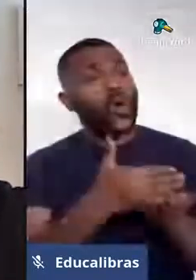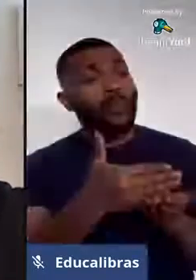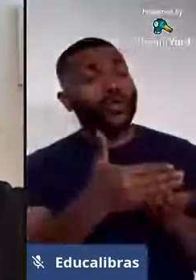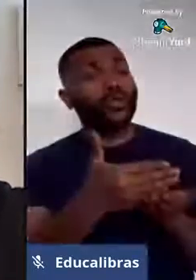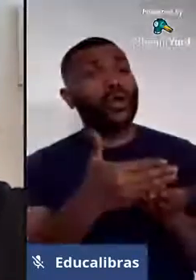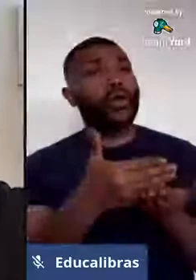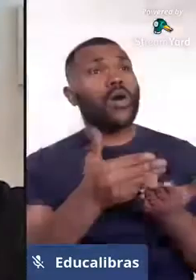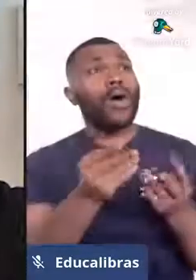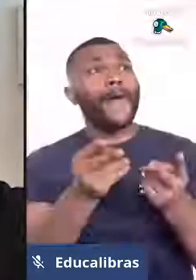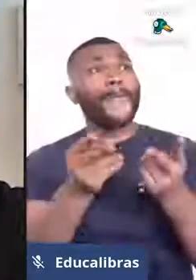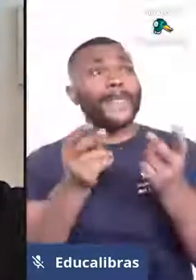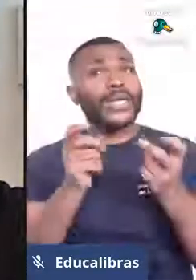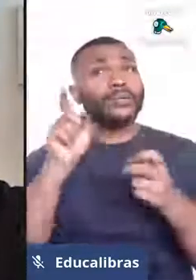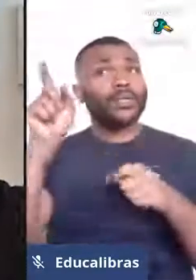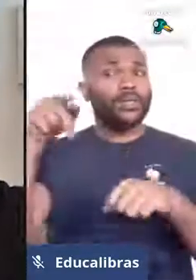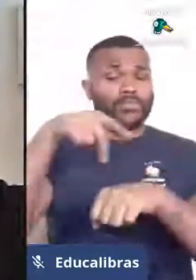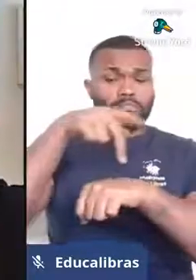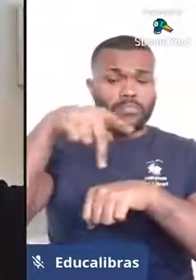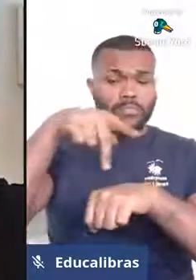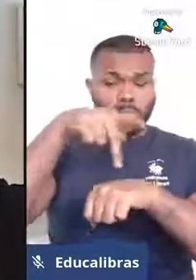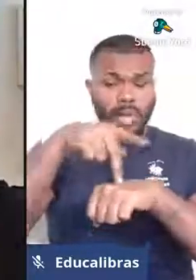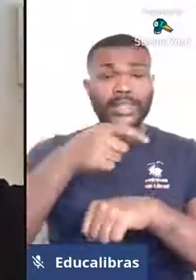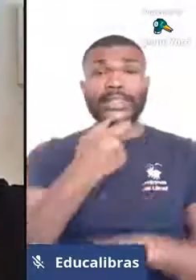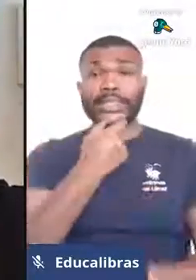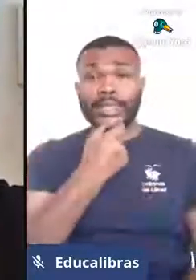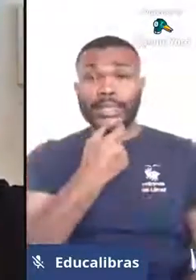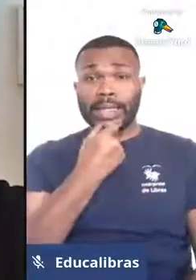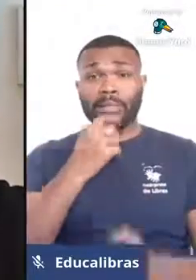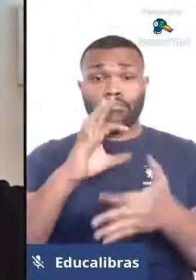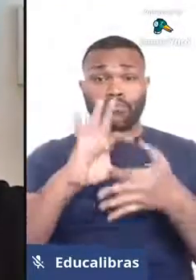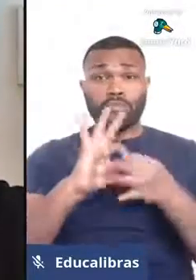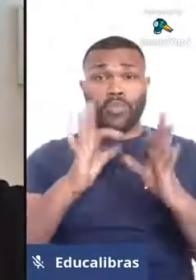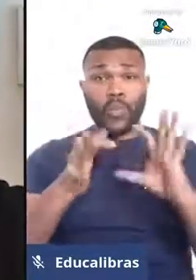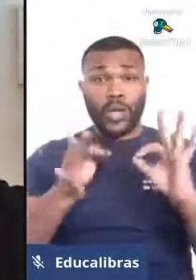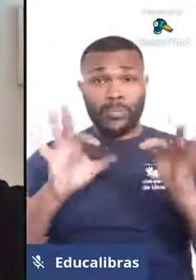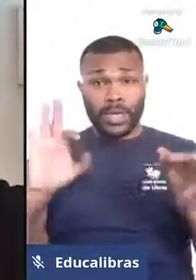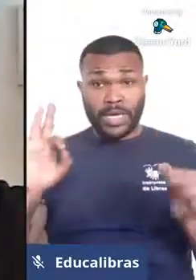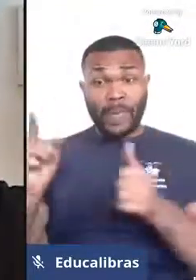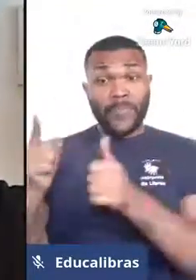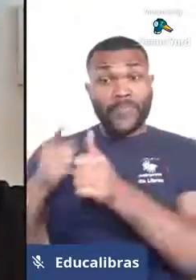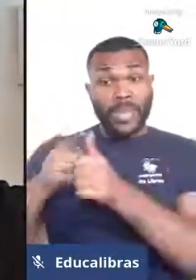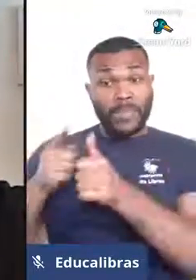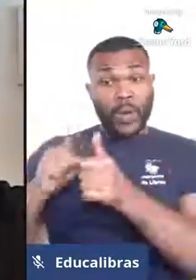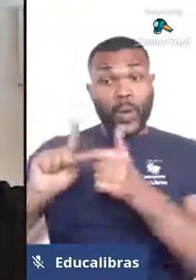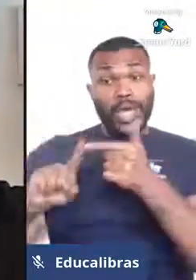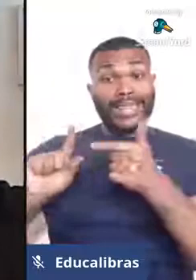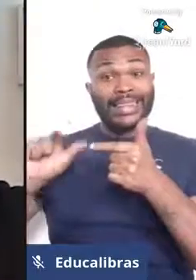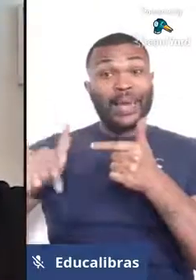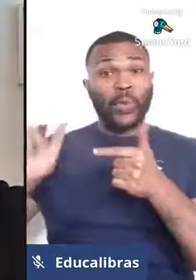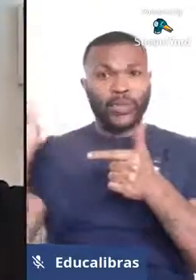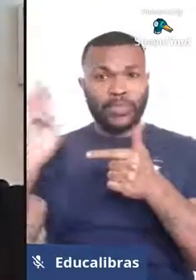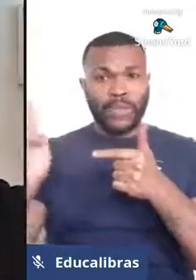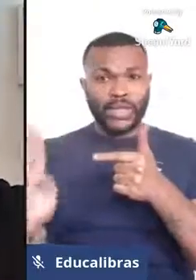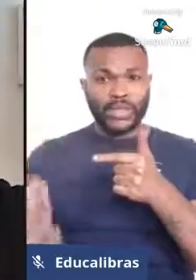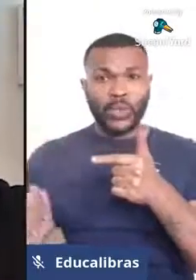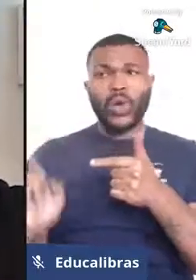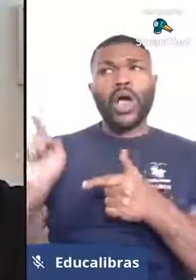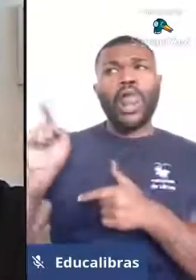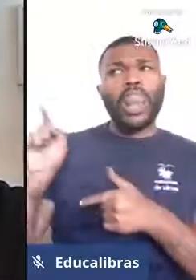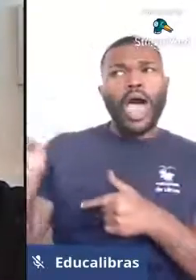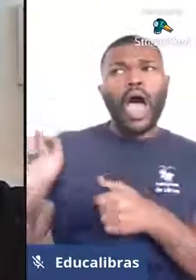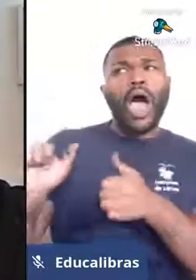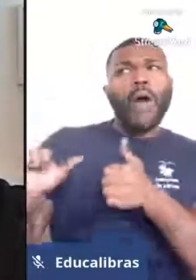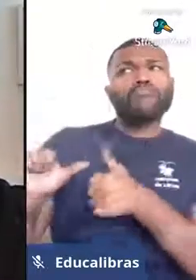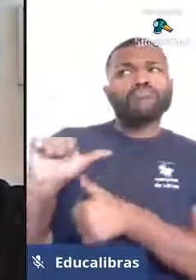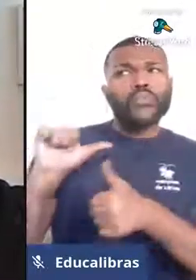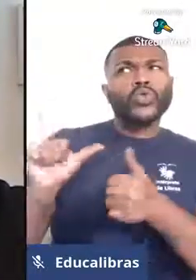Reino Unido, as Olimpíadas, que precederam as Olimpíadas do Brasil, elas mudaram muita coisa. Não mudaram tanta coisa assim.